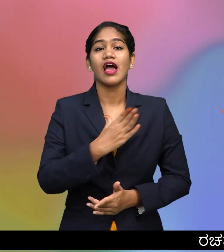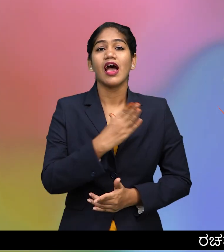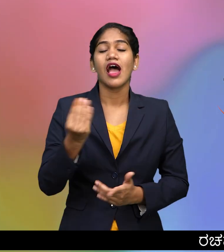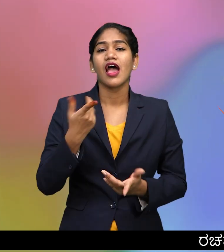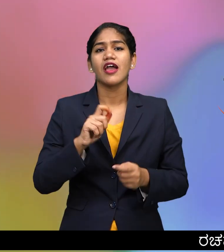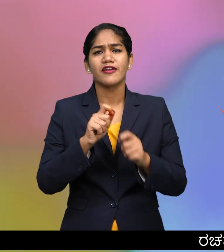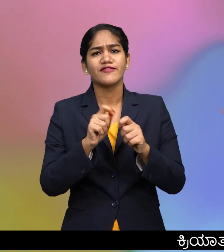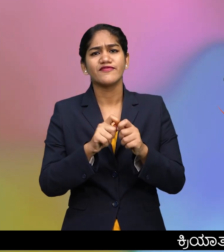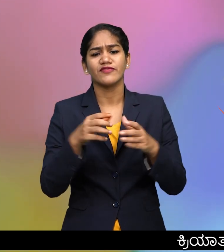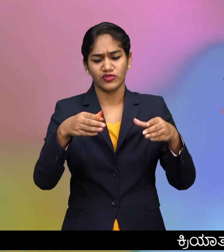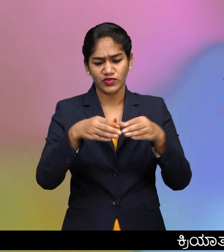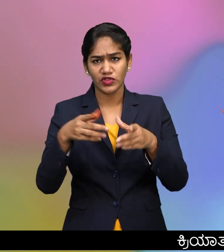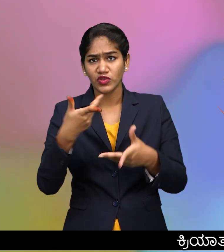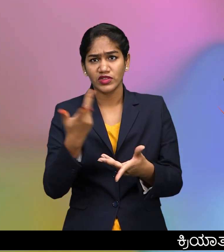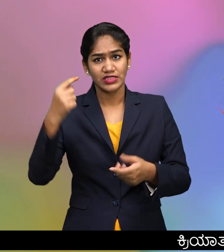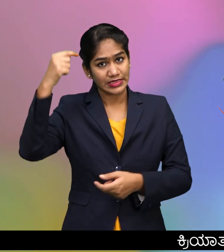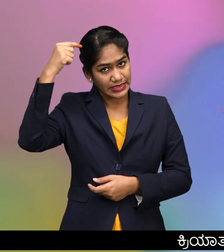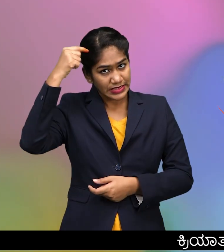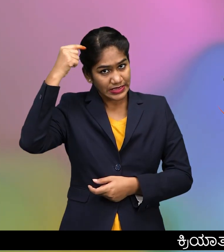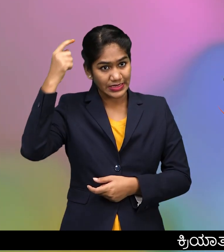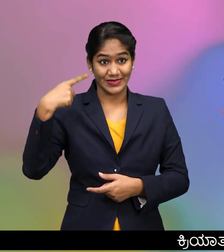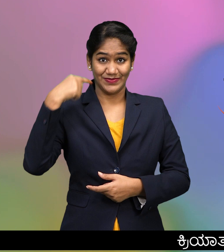ರಚನಾತ್ಮಕ ಮತ್ತು ಕ್ರಿಯಾತ್ಮಕ ಘಟಕವಾಗಿದೆ.